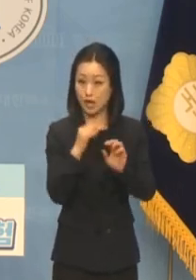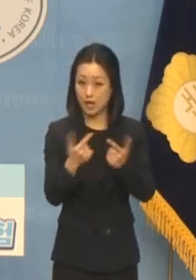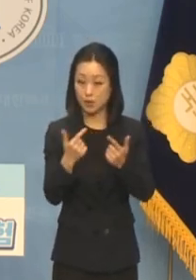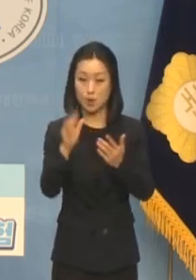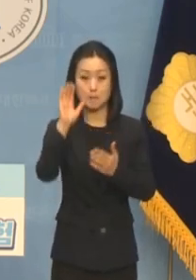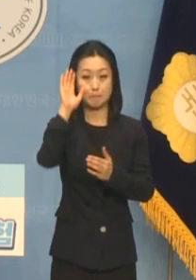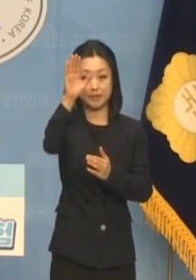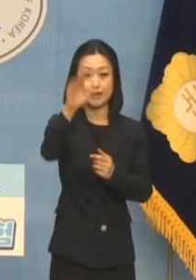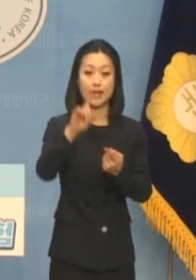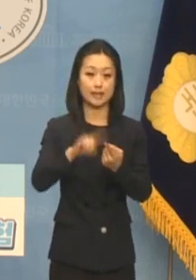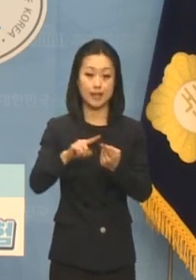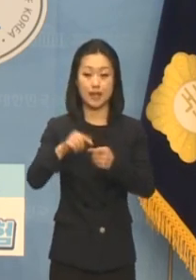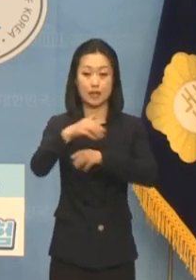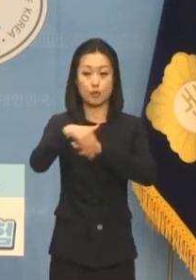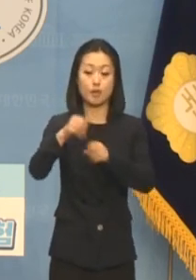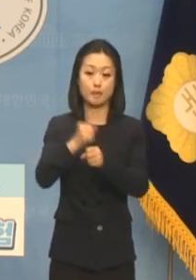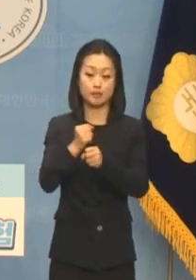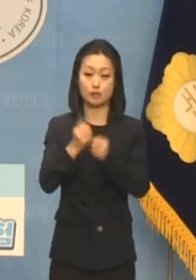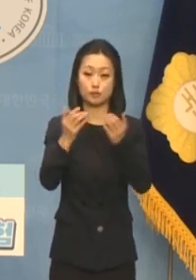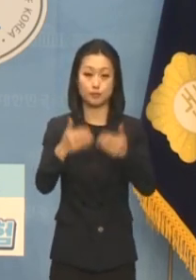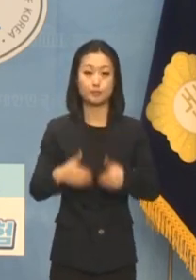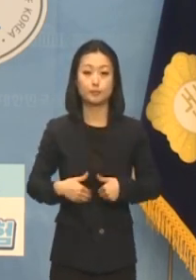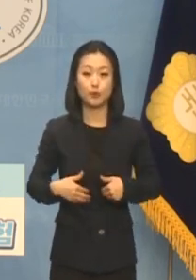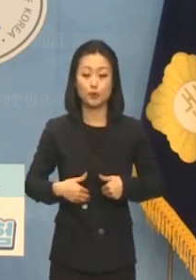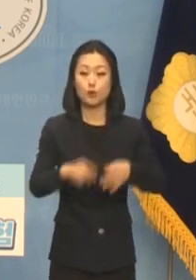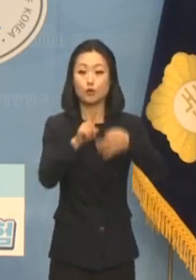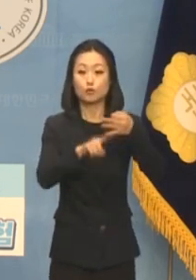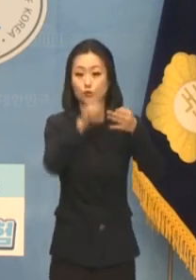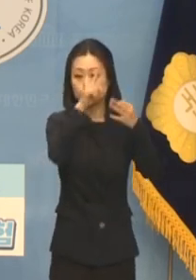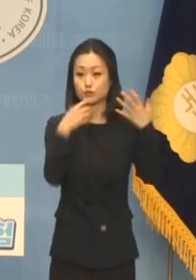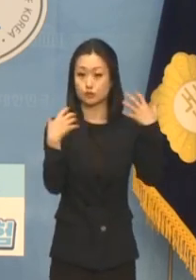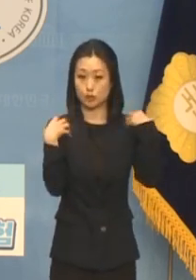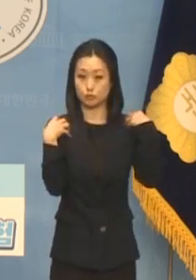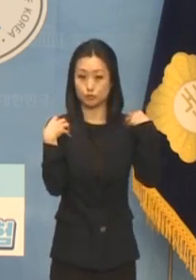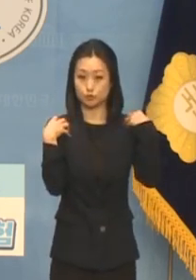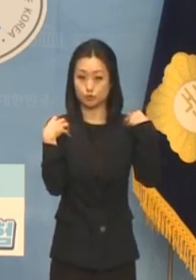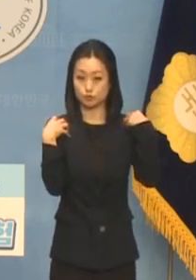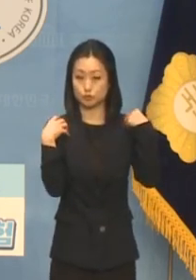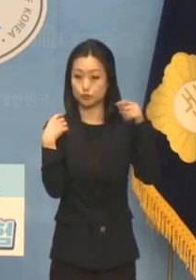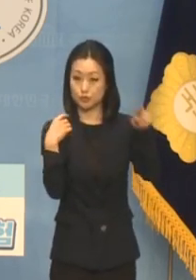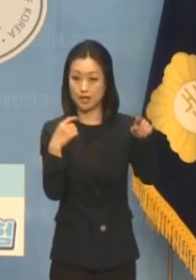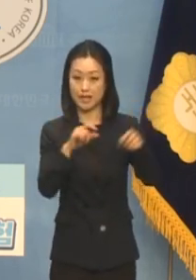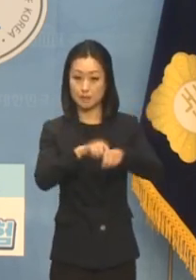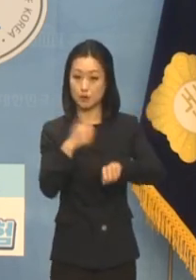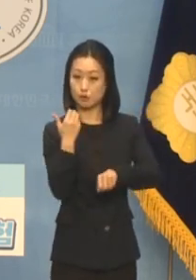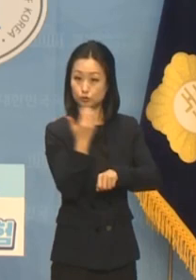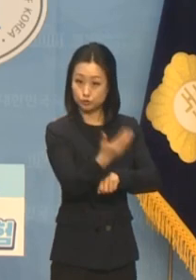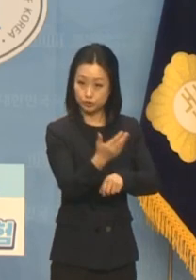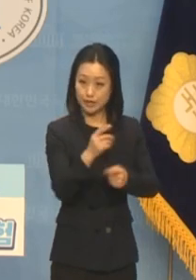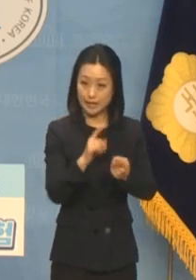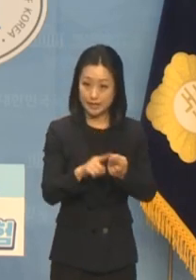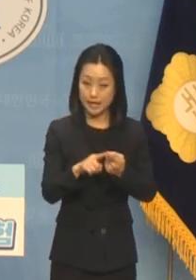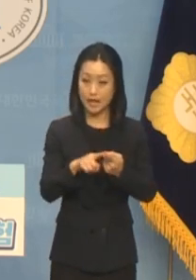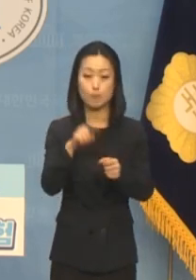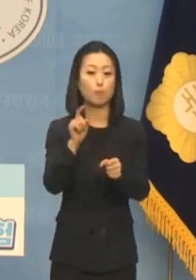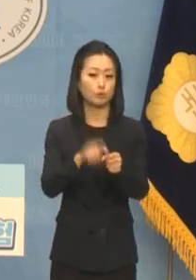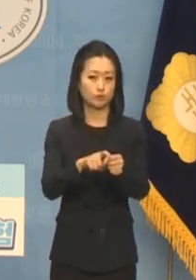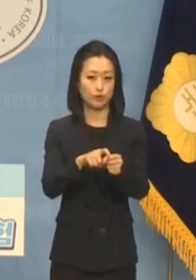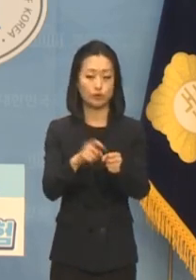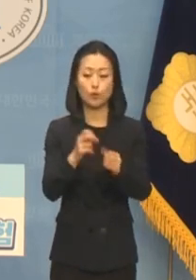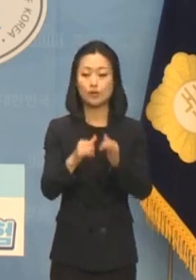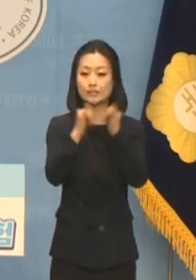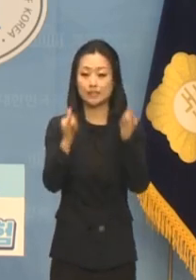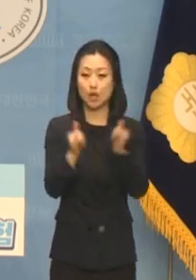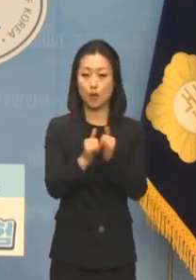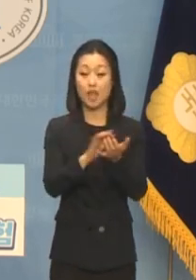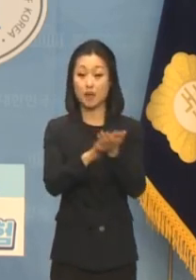미래에 대한 전망이 필요합니다. 윤석열 정권 심판의 궁극적 목적도 우리 삶과 사회의 변화에